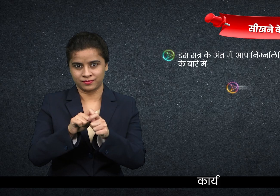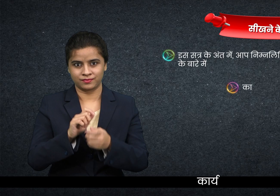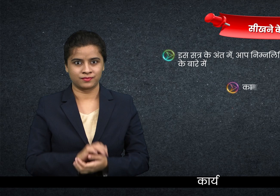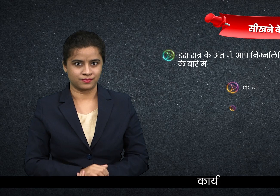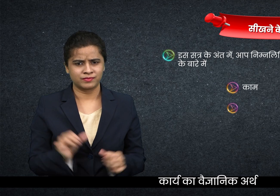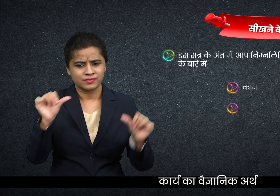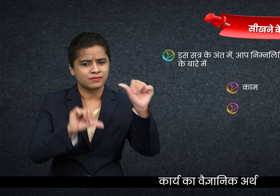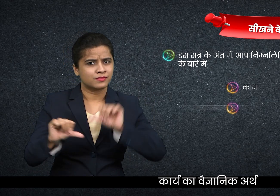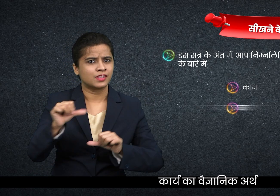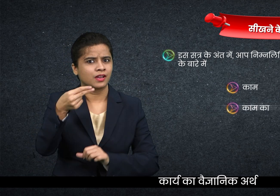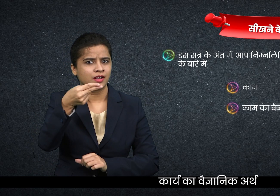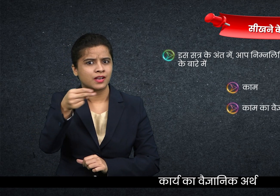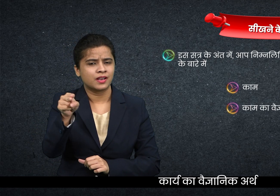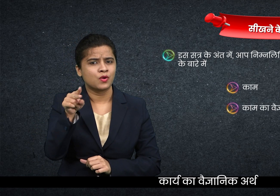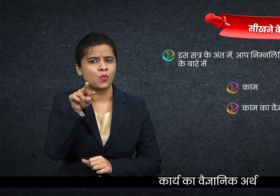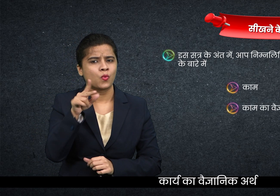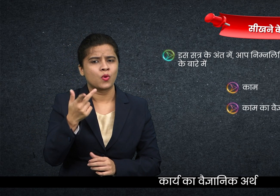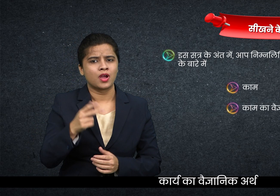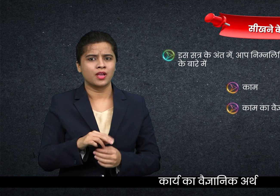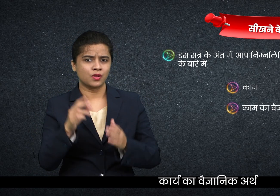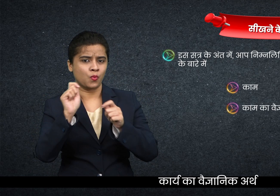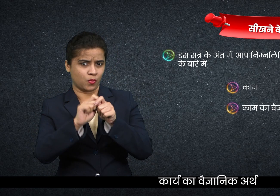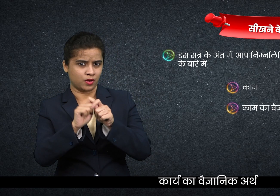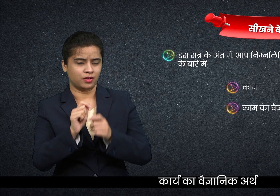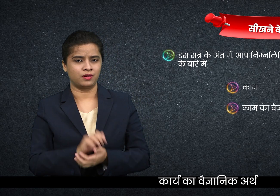कार्य, कार्य का वैज्ञानिक अर्थ,